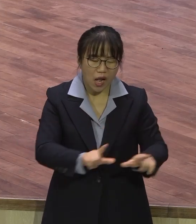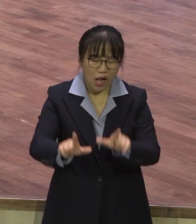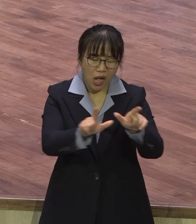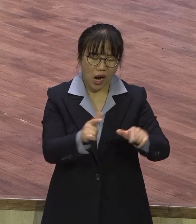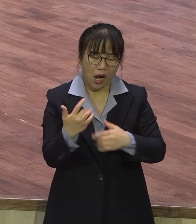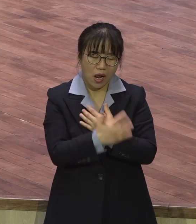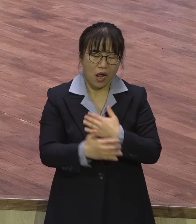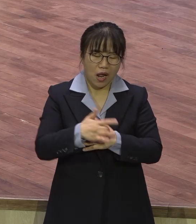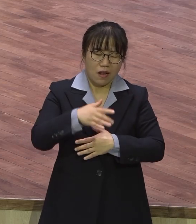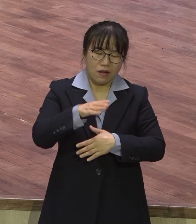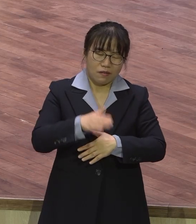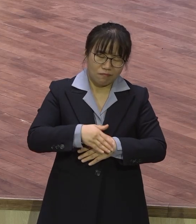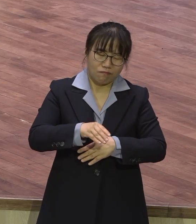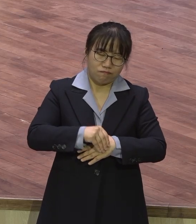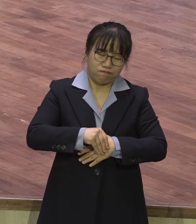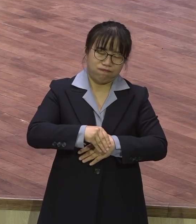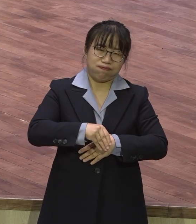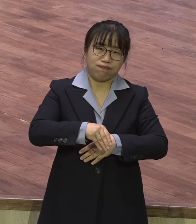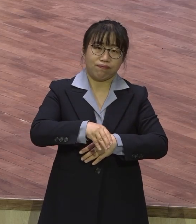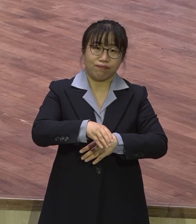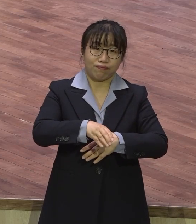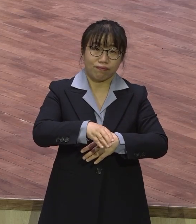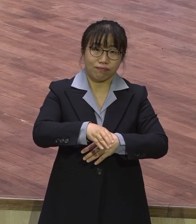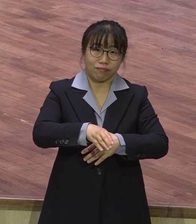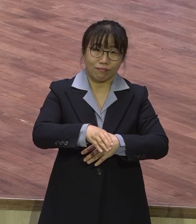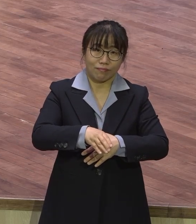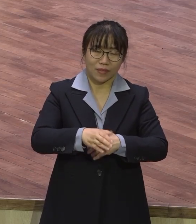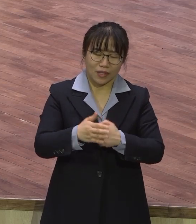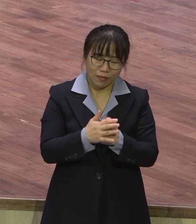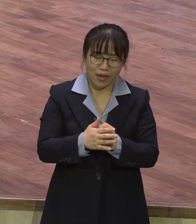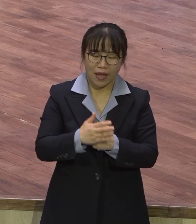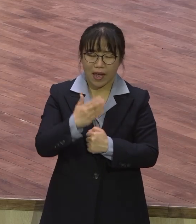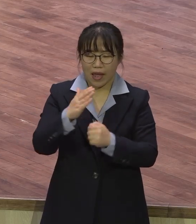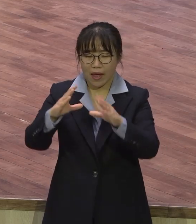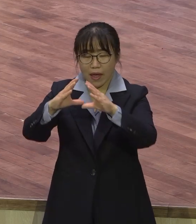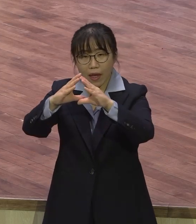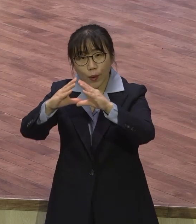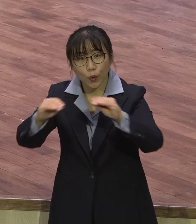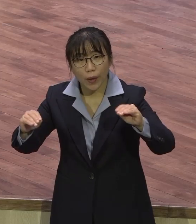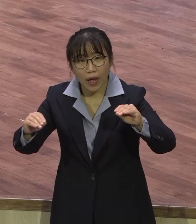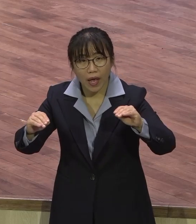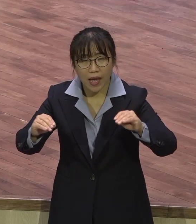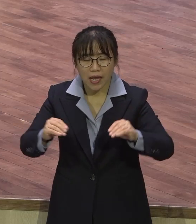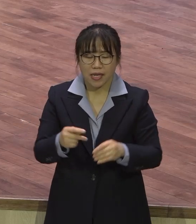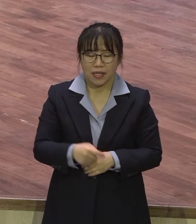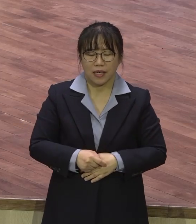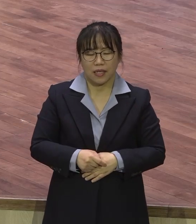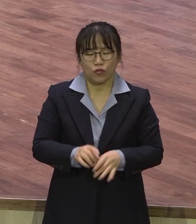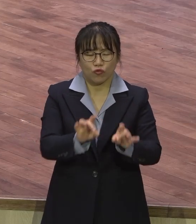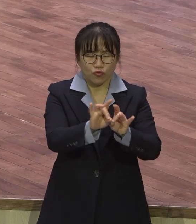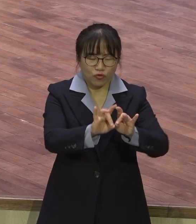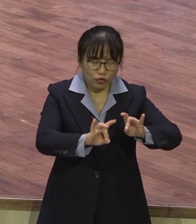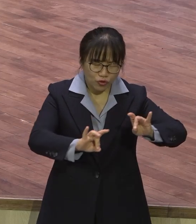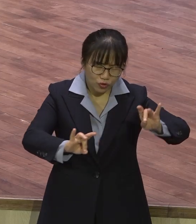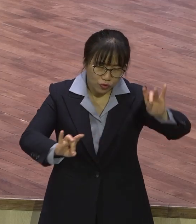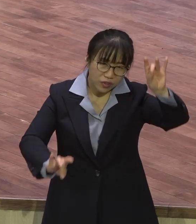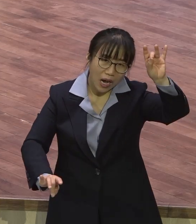애굽에 다신교 사상이 있어요 애굽에는 신들이 일본처럼 많았어요